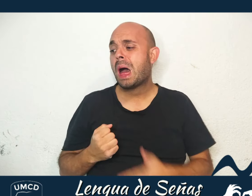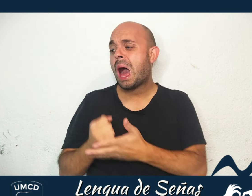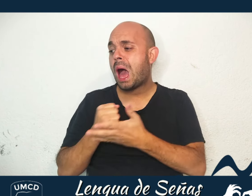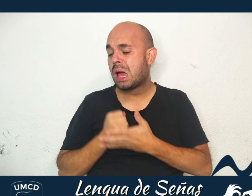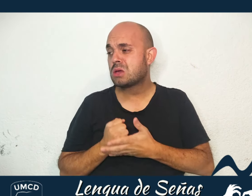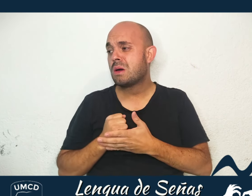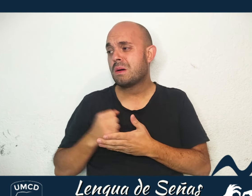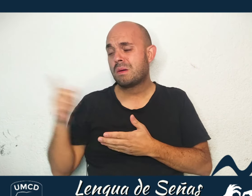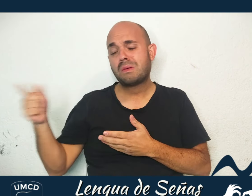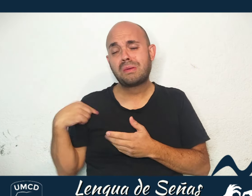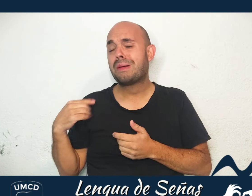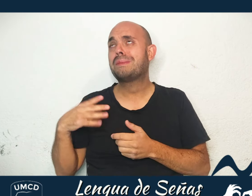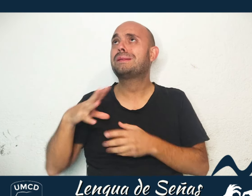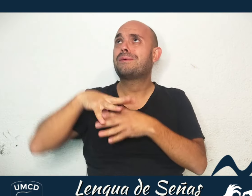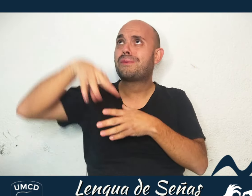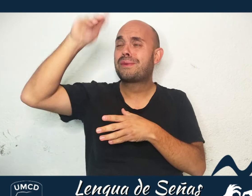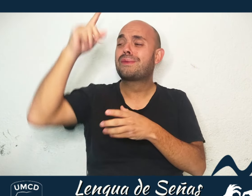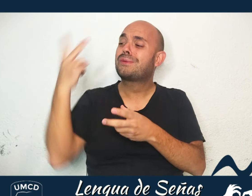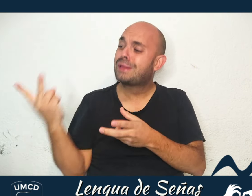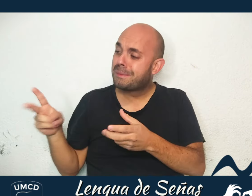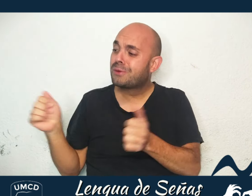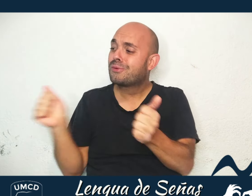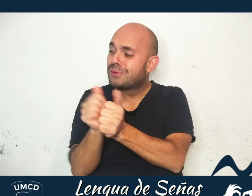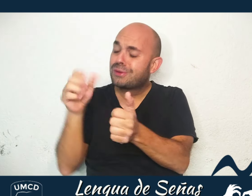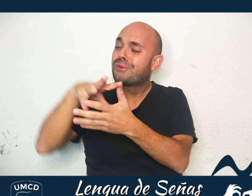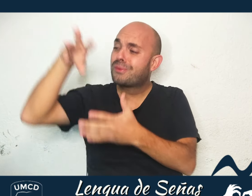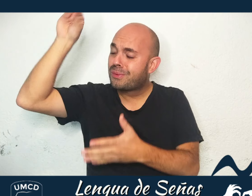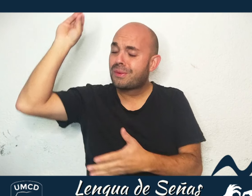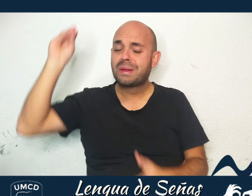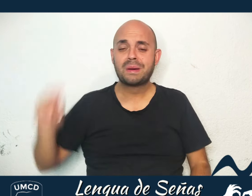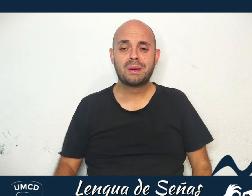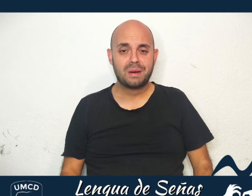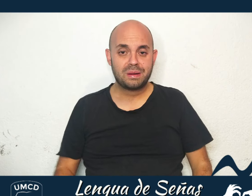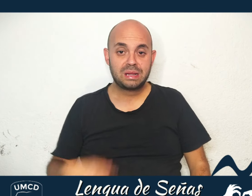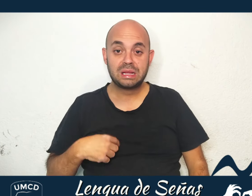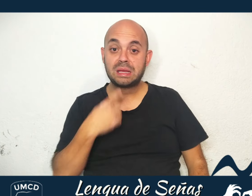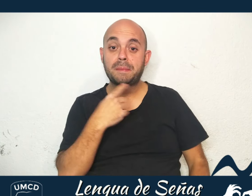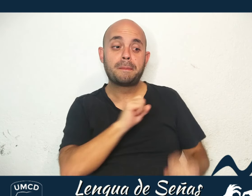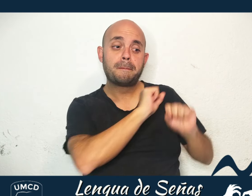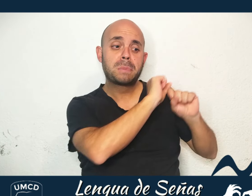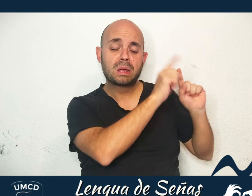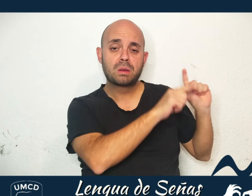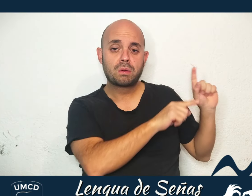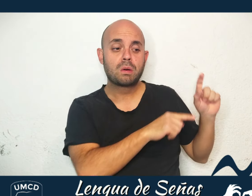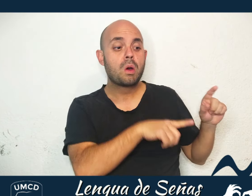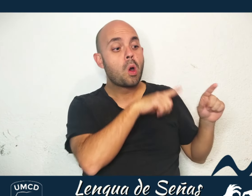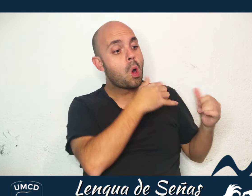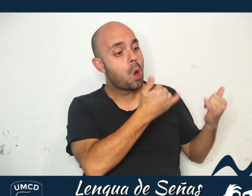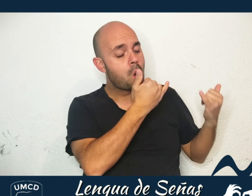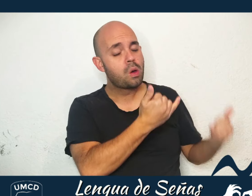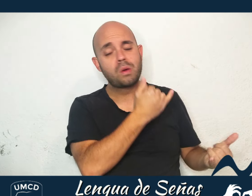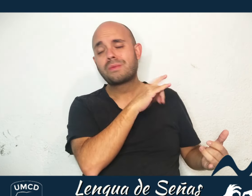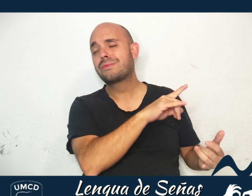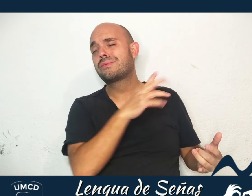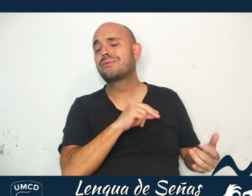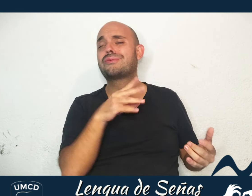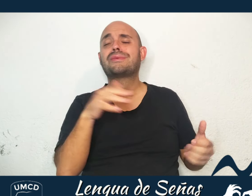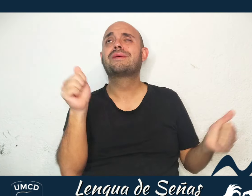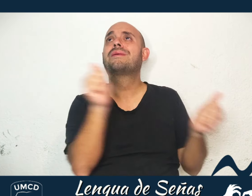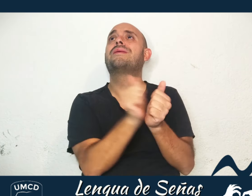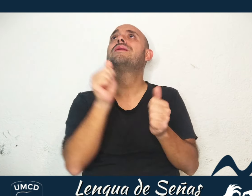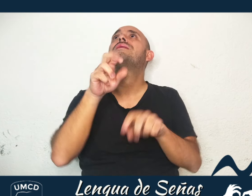el Señor le hace una pregunta, le hace una confirmación muy, muy importante. Hoy día estarás conmigo